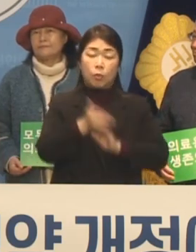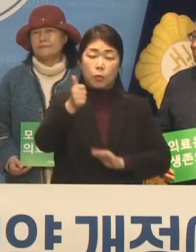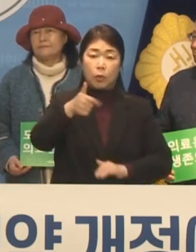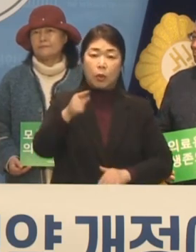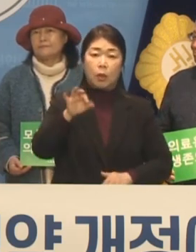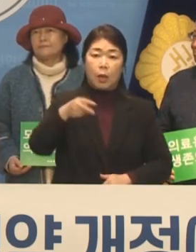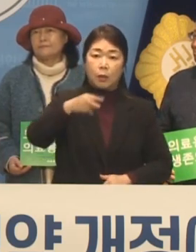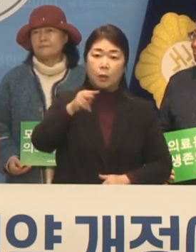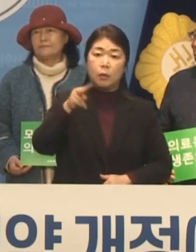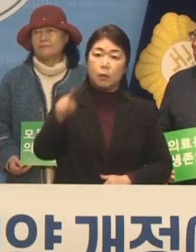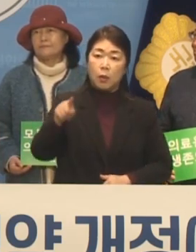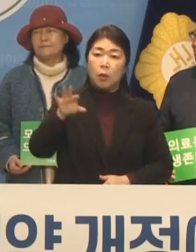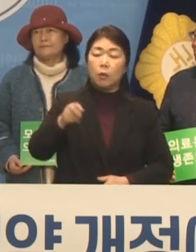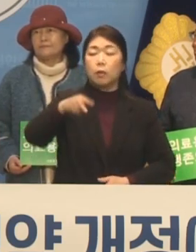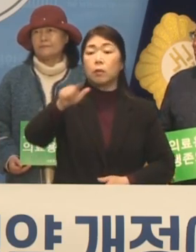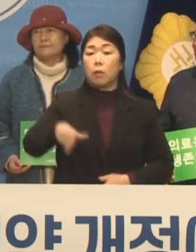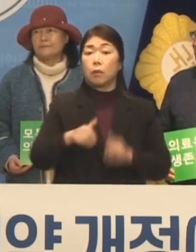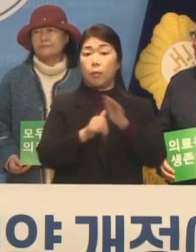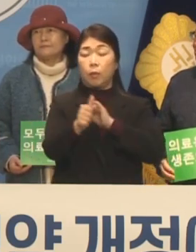강성석 대표입니다.